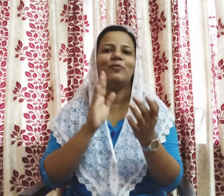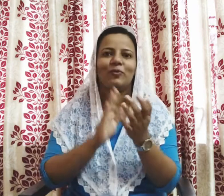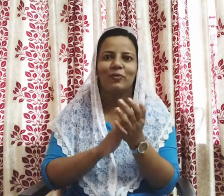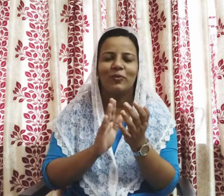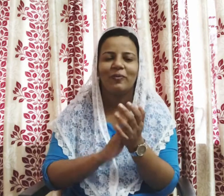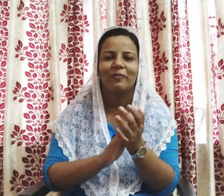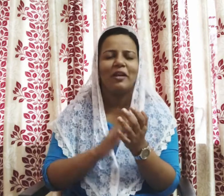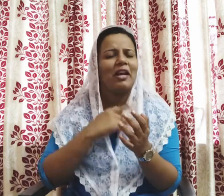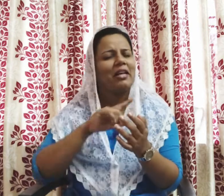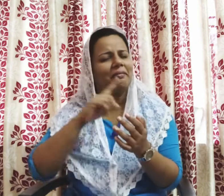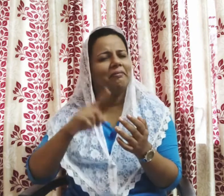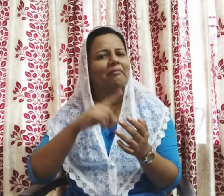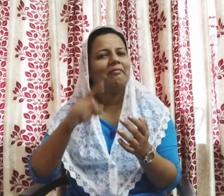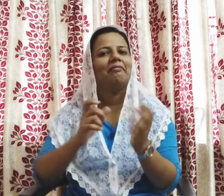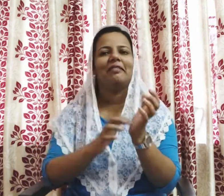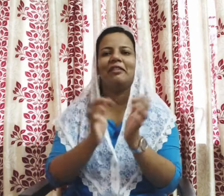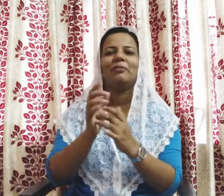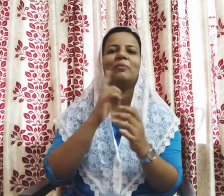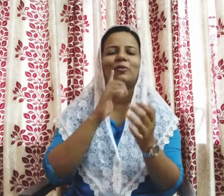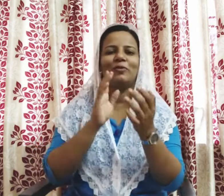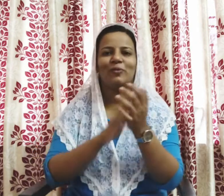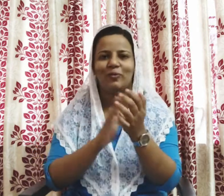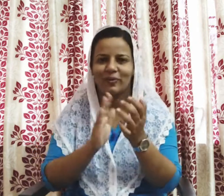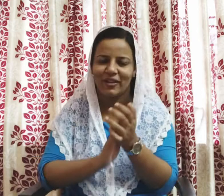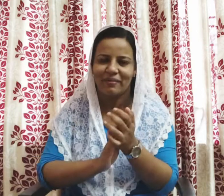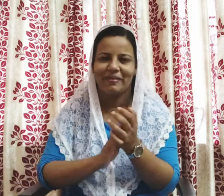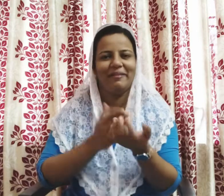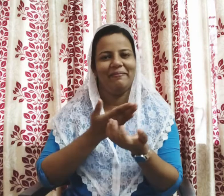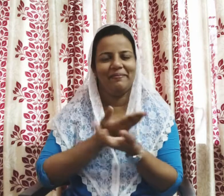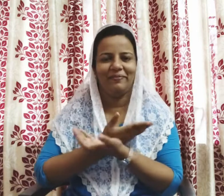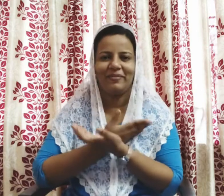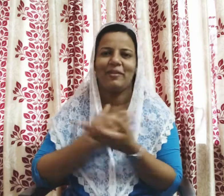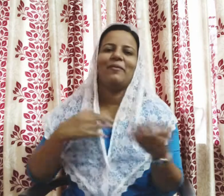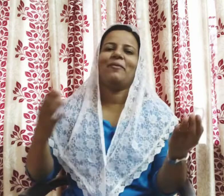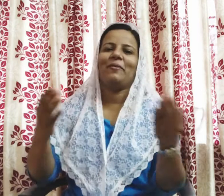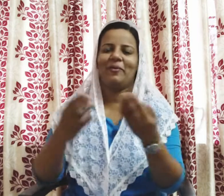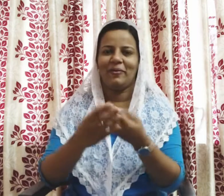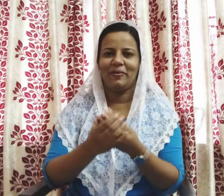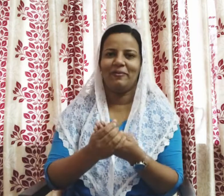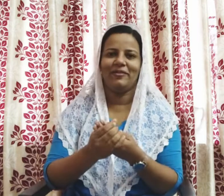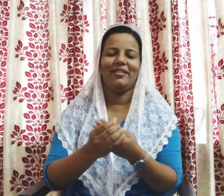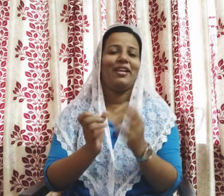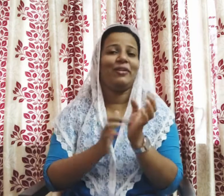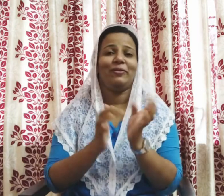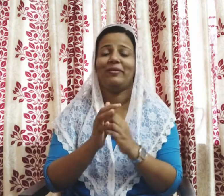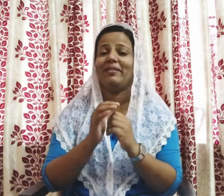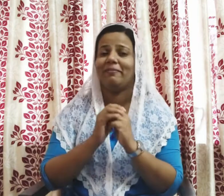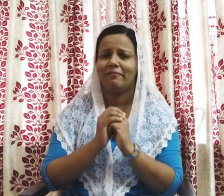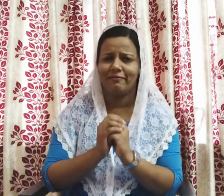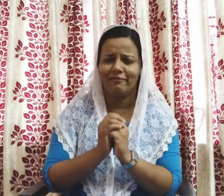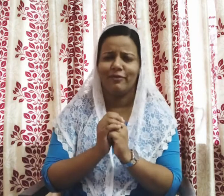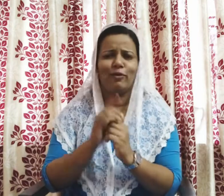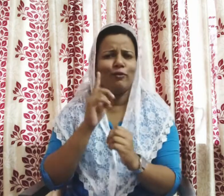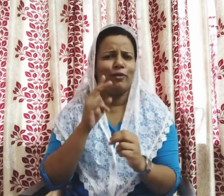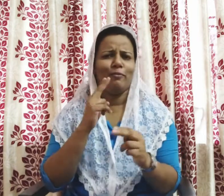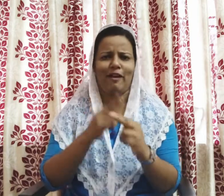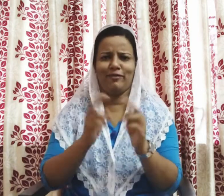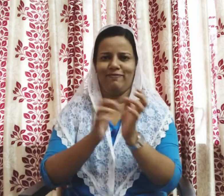നീതിയെയും നാളെല്ലാം അങ്ങയുടെ സ്തുതിയെയും വർണ്ണിക്കും. അമേൻ. പ്രിയപ്പെട്ടവരെ, നമുക്ക് ഒരുമിച്ച് ഈ പ്രഭാതത്തിൽ കർത്താവിനെ ആരാധിക്കാം. ഒരു പ്രാവശ്യം കൂടെ ഒക്കെ ഒന്ന്